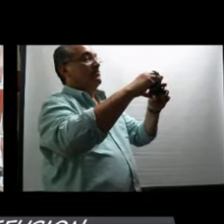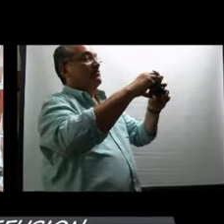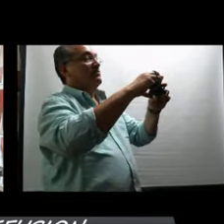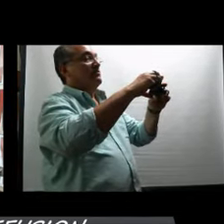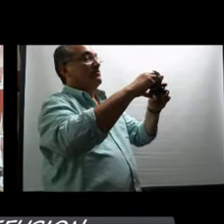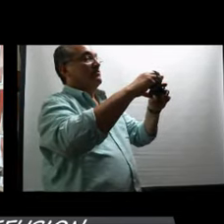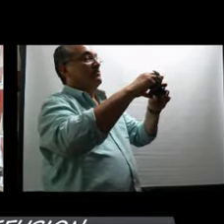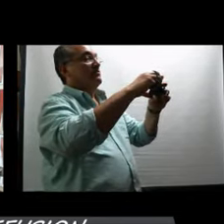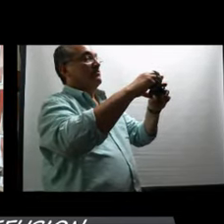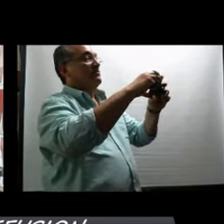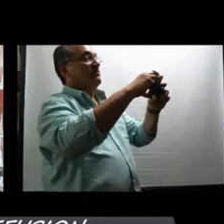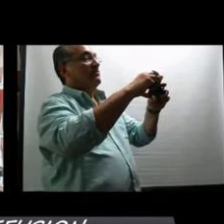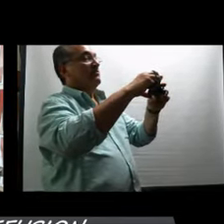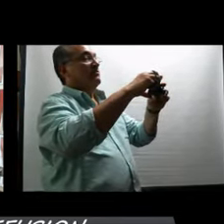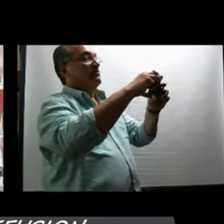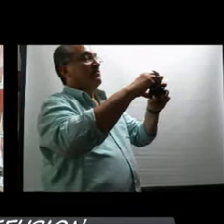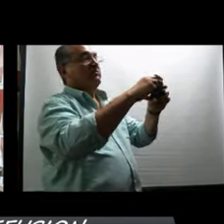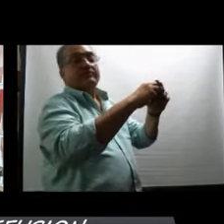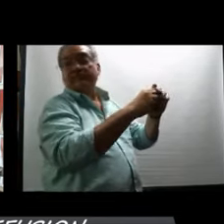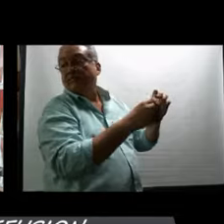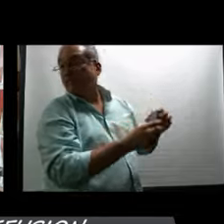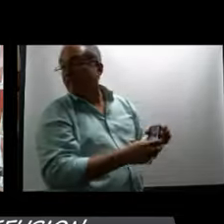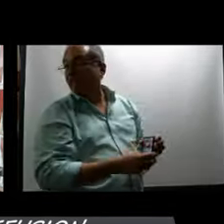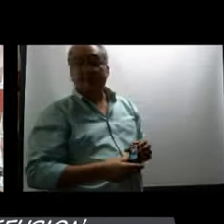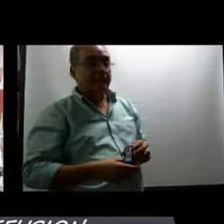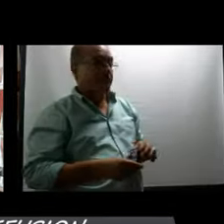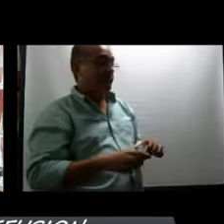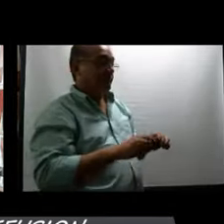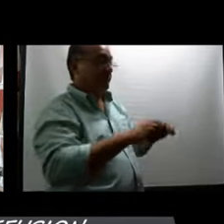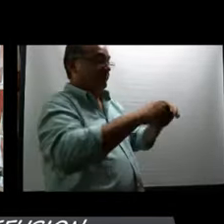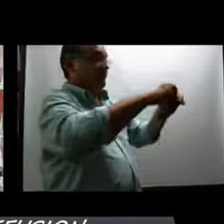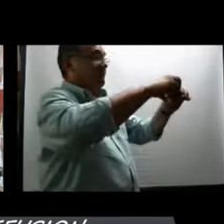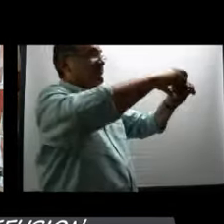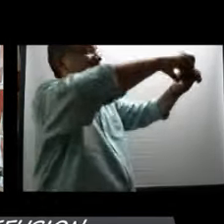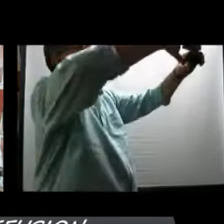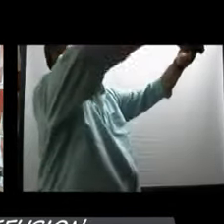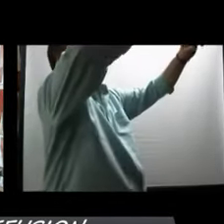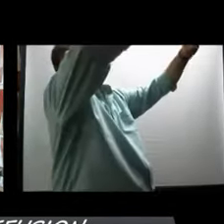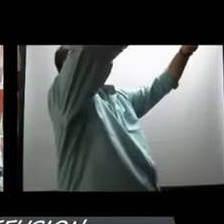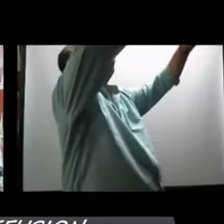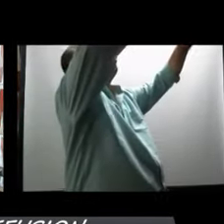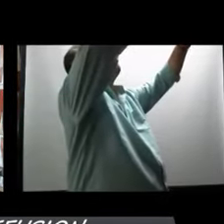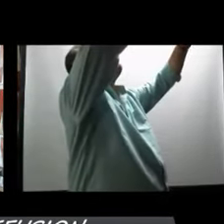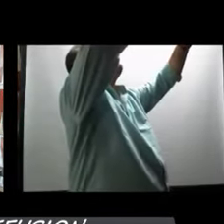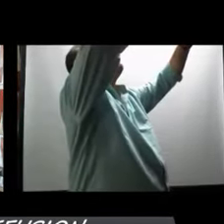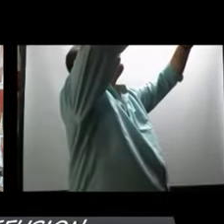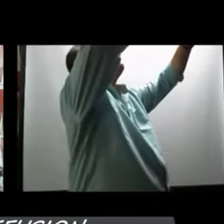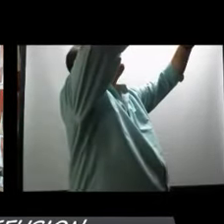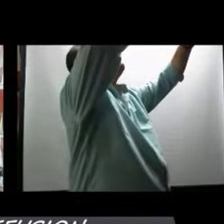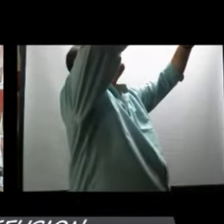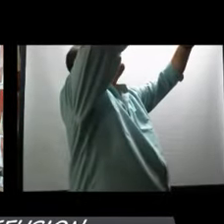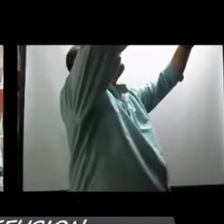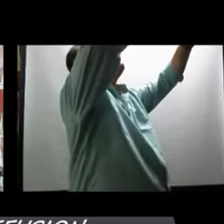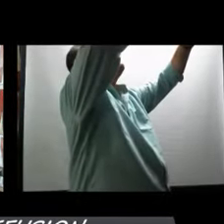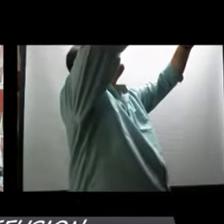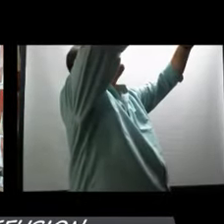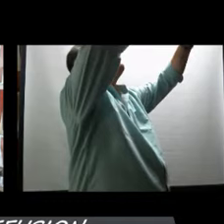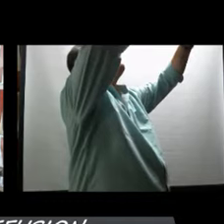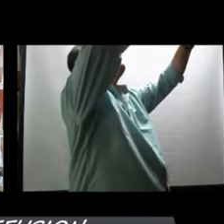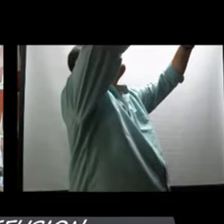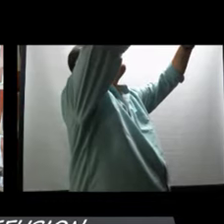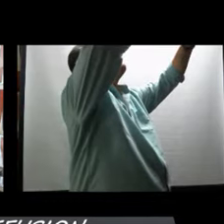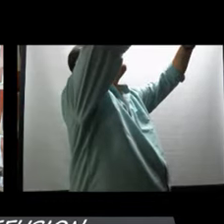Las planillas te dejaron pelao. Tranquilo. Si te cambias ahora a GoPhone con internet ilimitado,